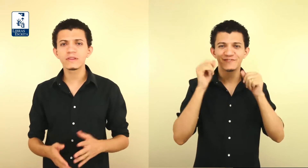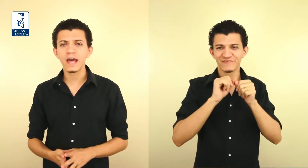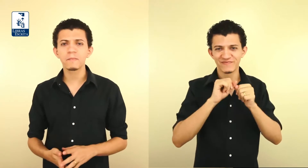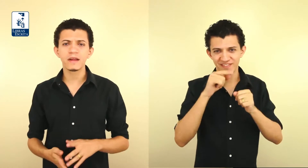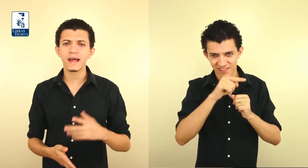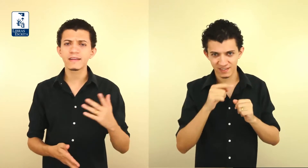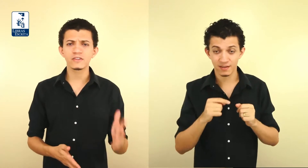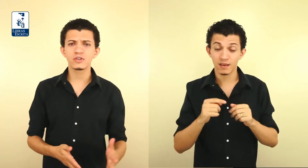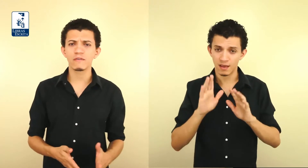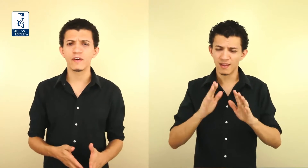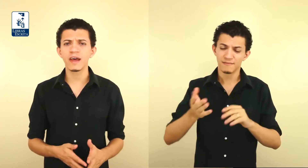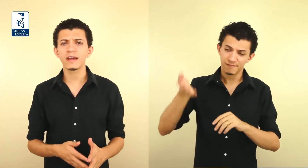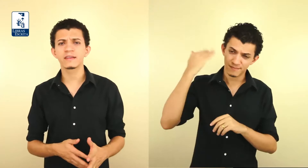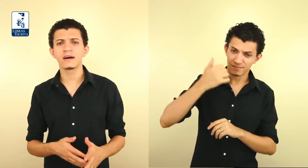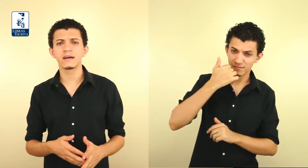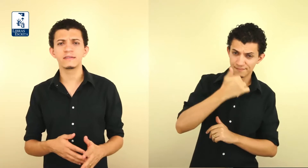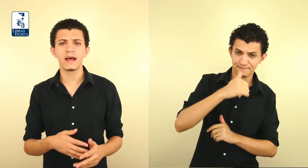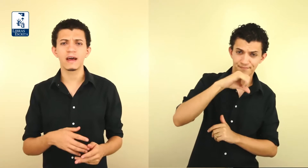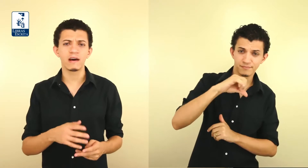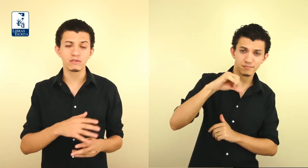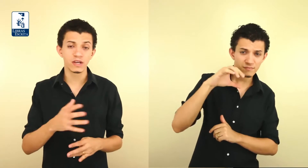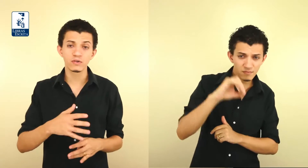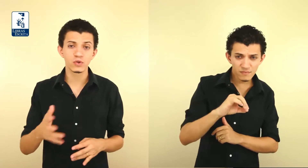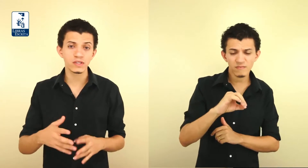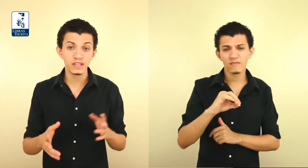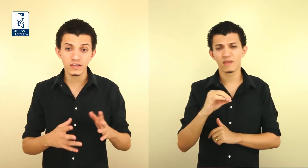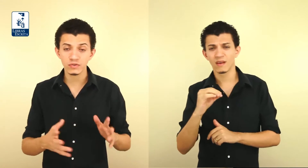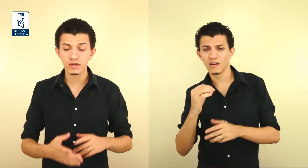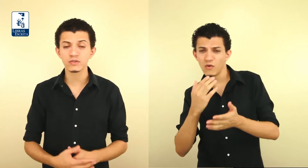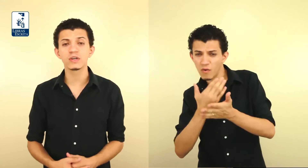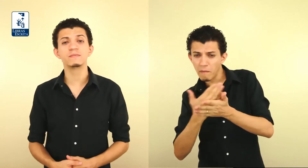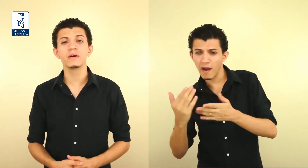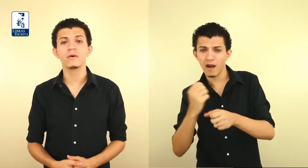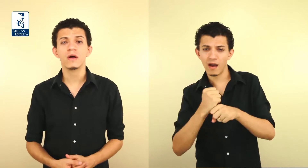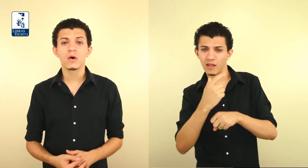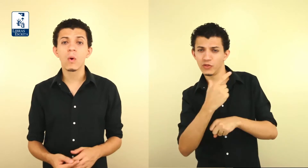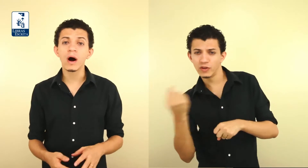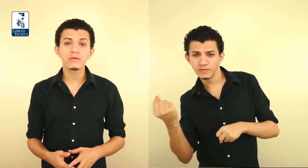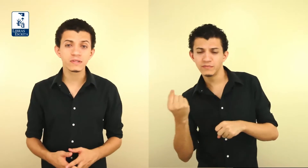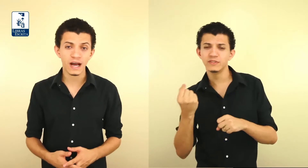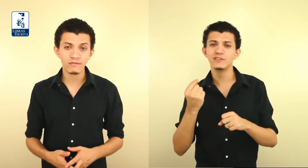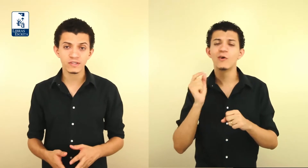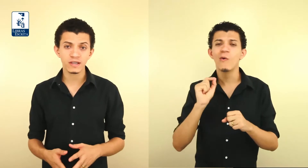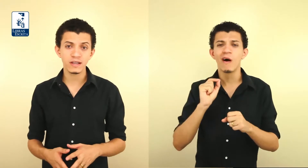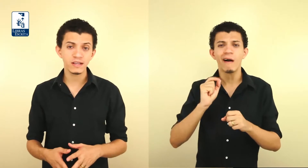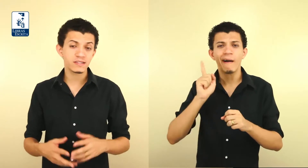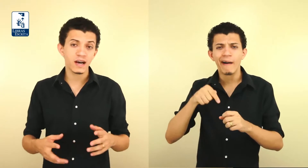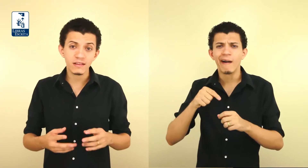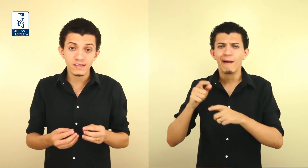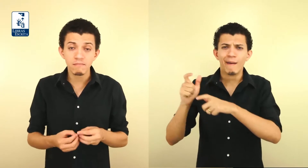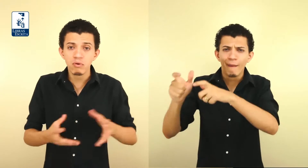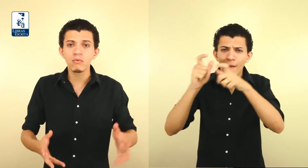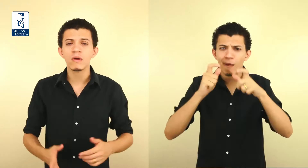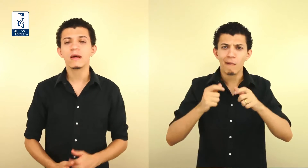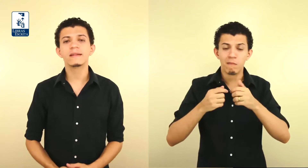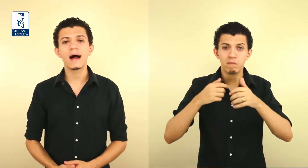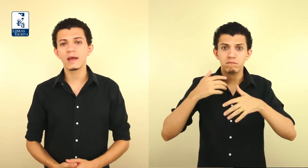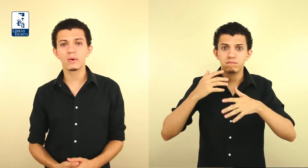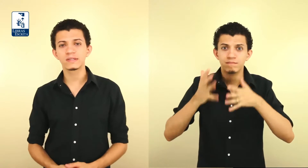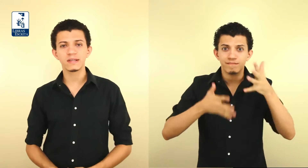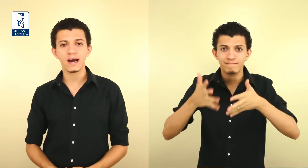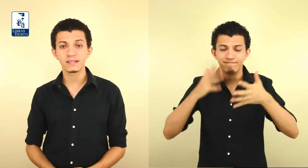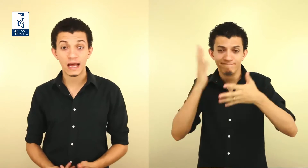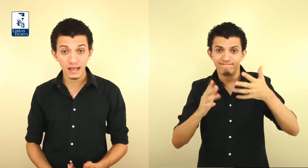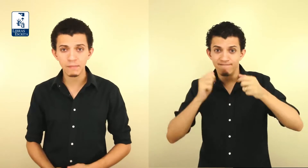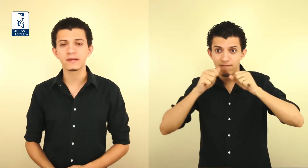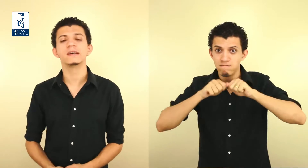Durante um bom tempo, né, década de 90, início dos anos 2000, quando estavam se iniciando nesse boom da